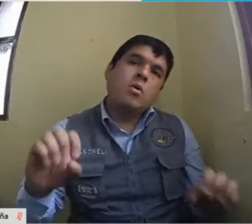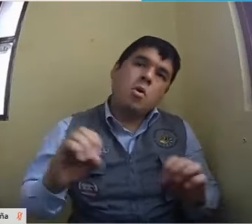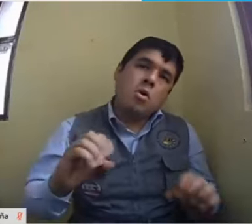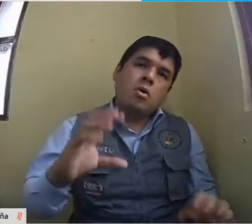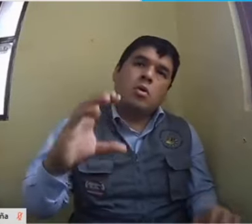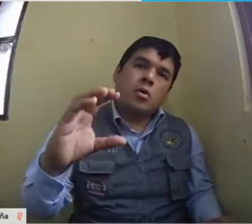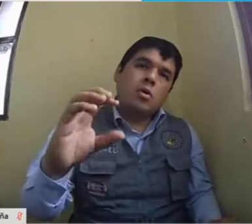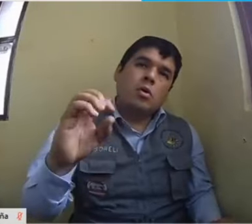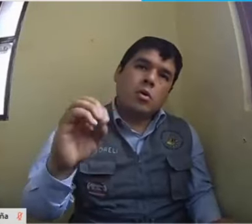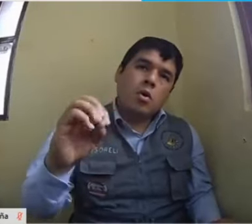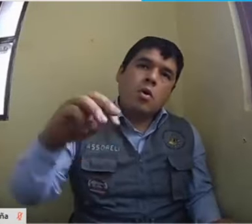Compañero,